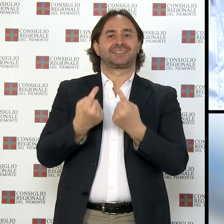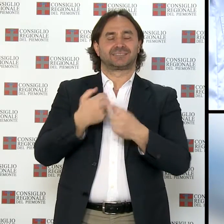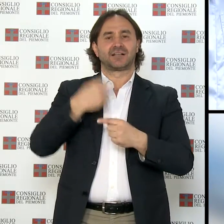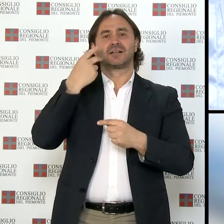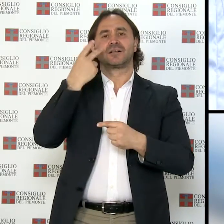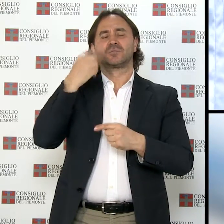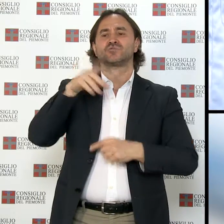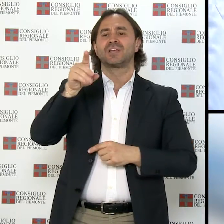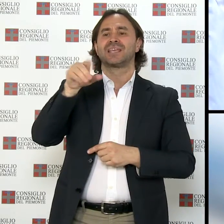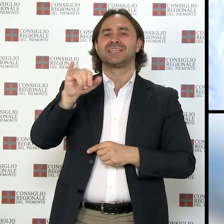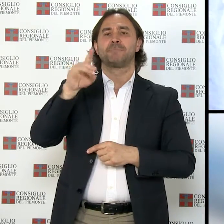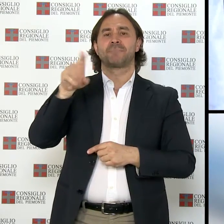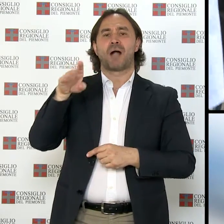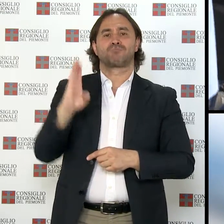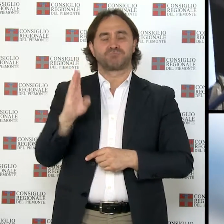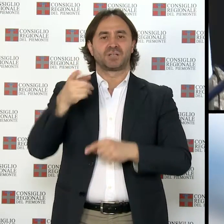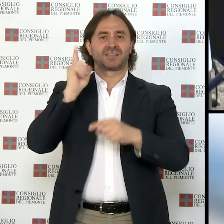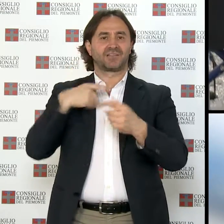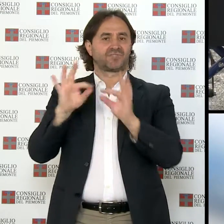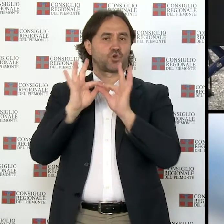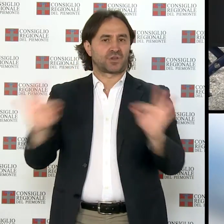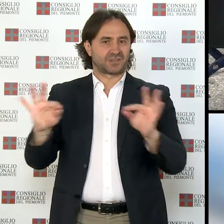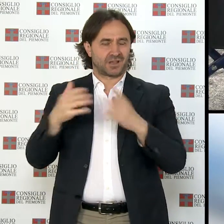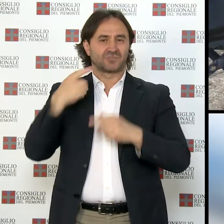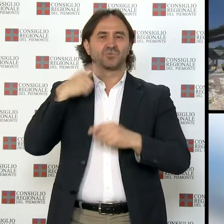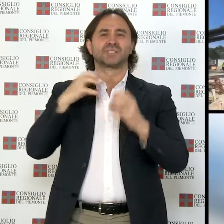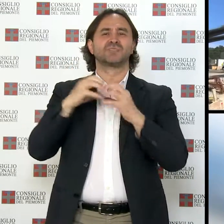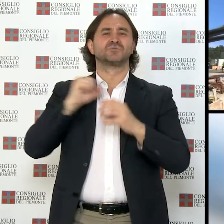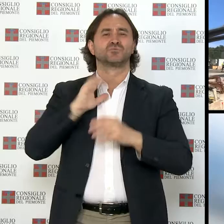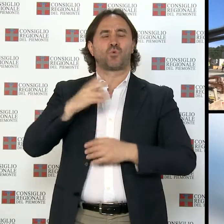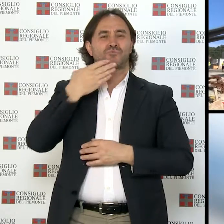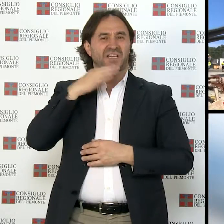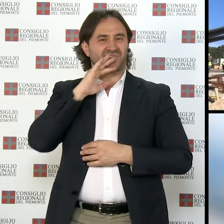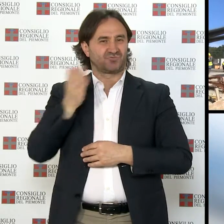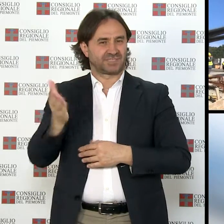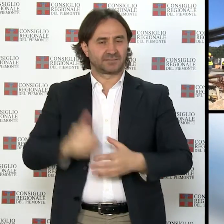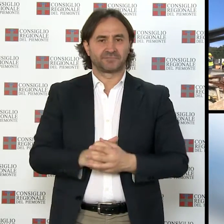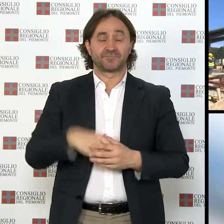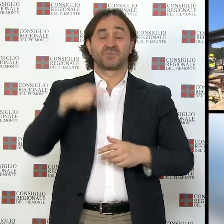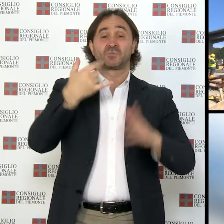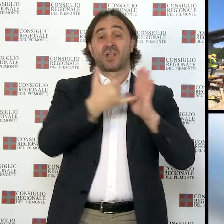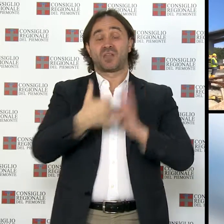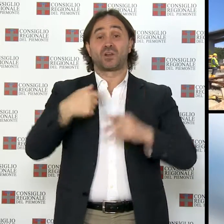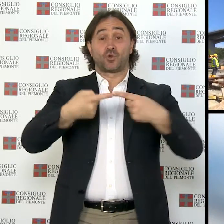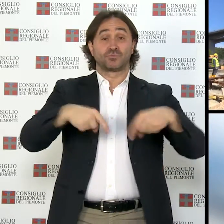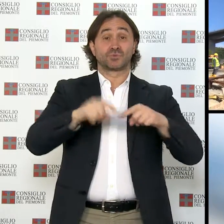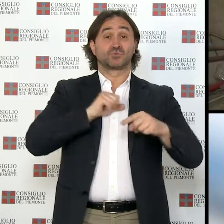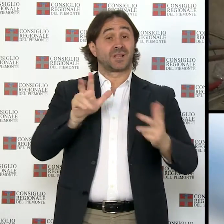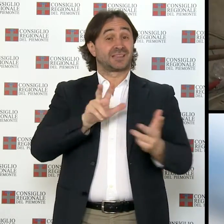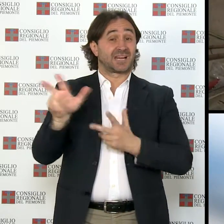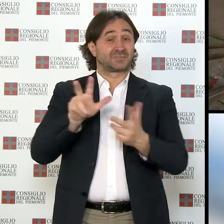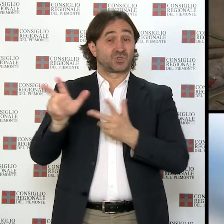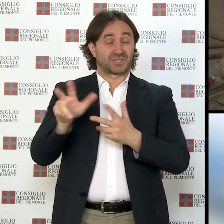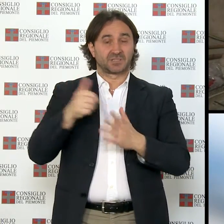sistema delle IPAB, istituzioni pubbliche di assistenza e beneficenza. Infine, in Commissione Trasporti, si è svolta l'audizione